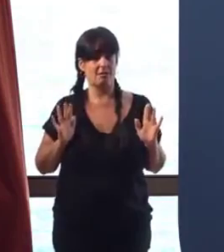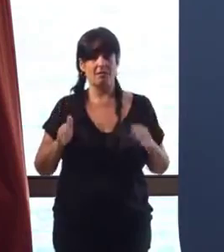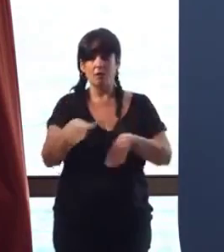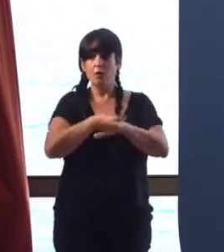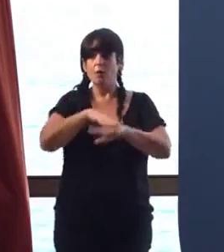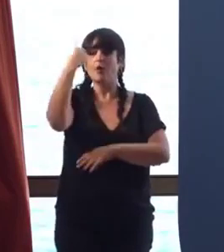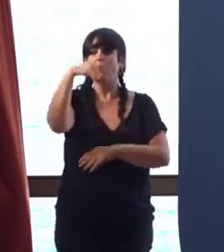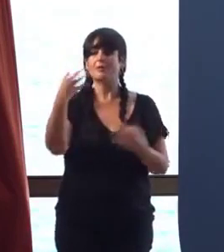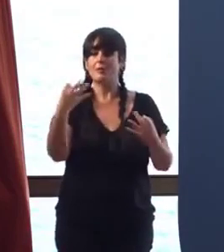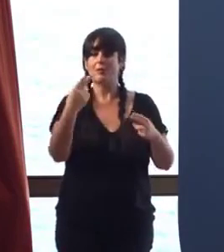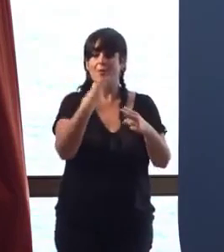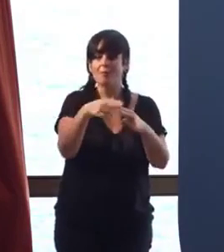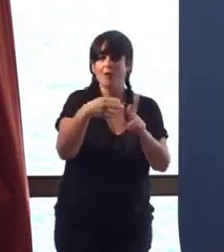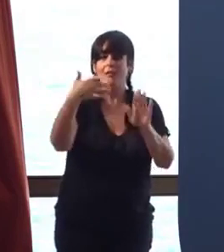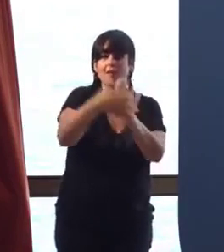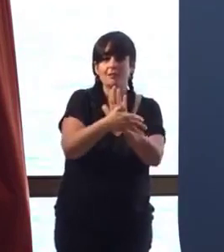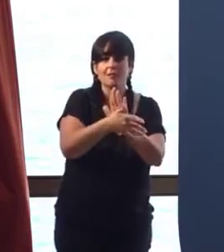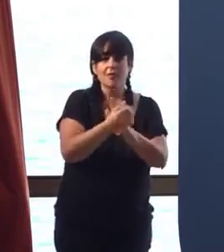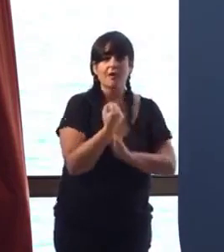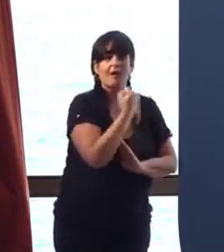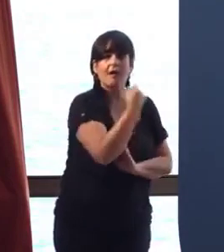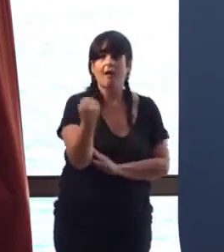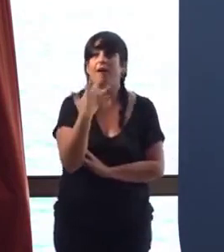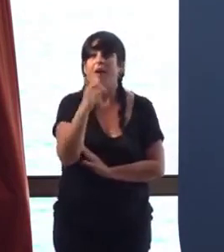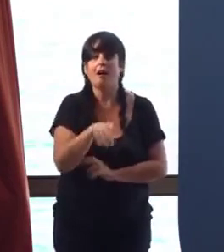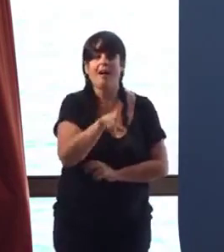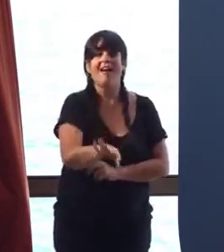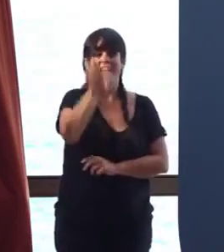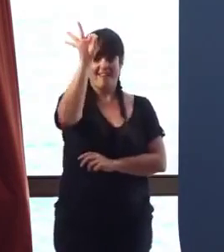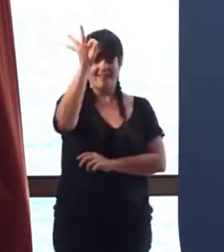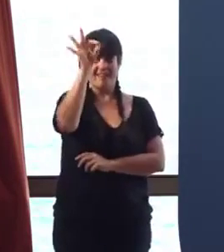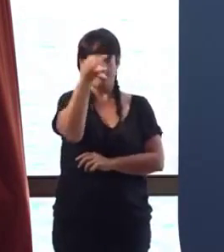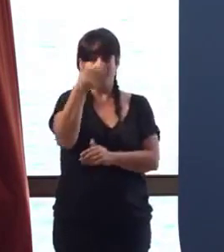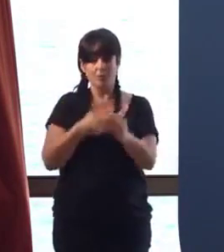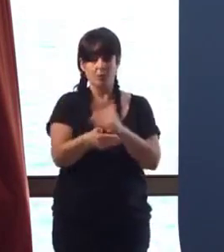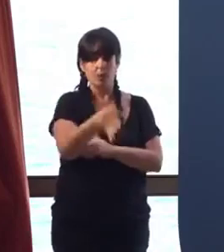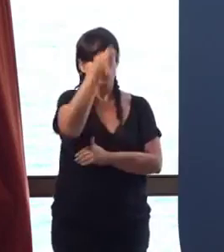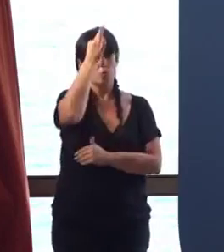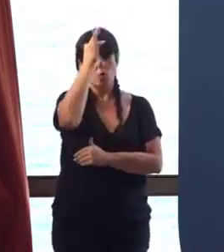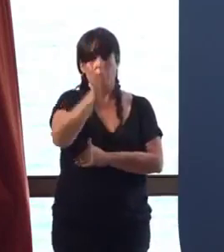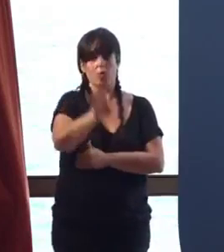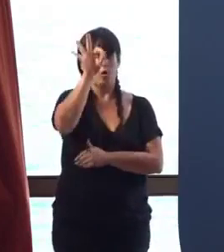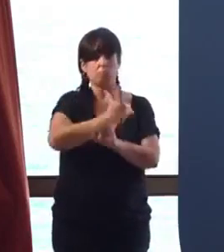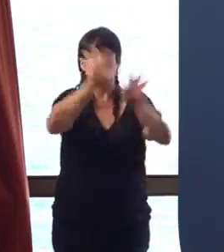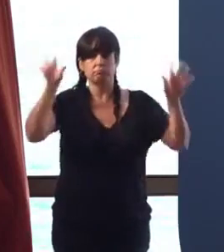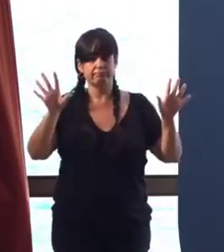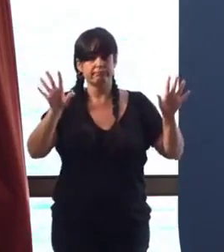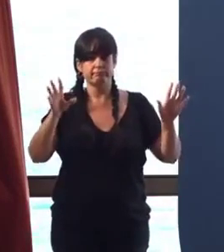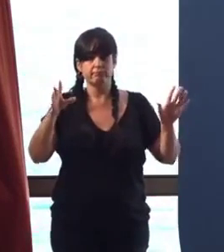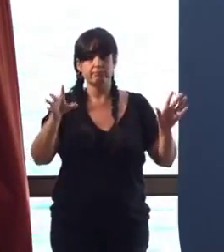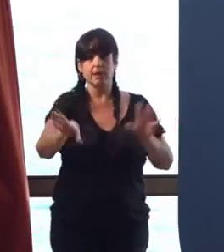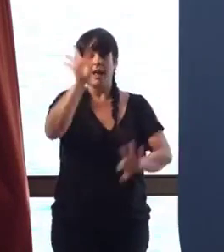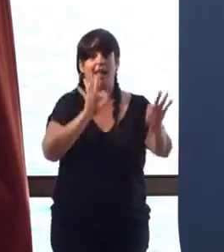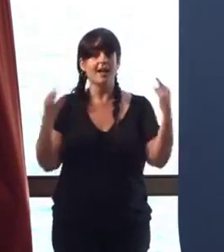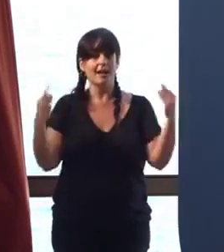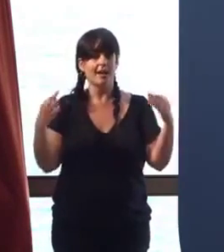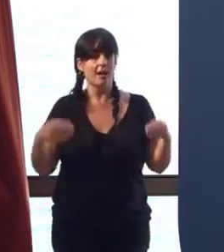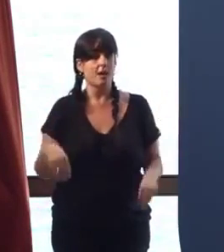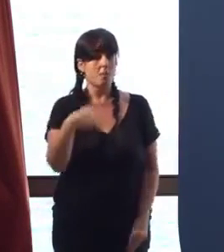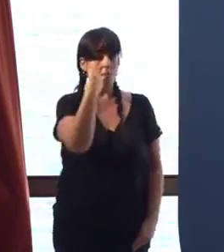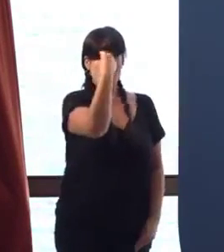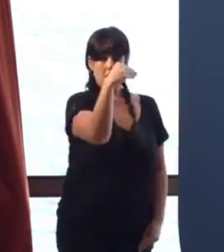es elegir. Es elegir con quien está. Y el domingo la elección es muy clara. Se elige entre dos presidentes. Se elige entre